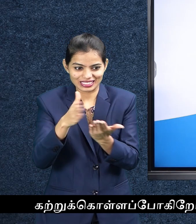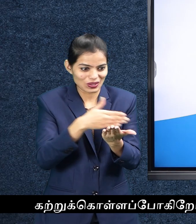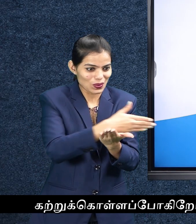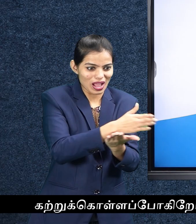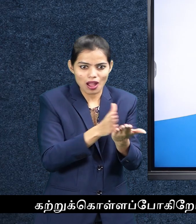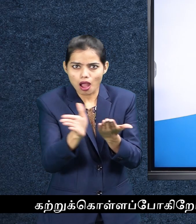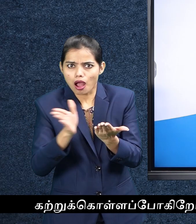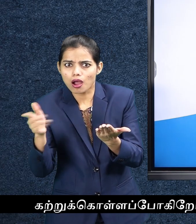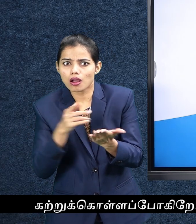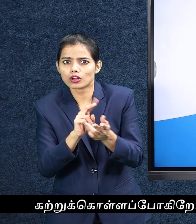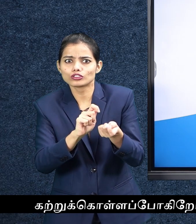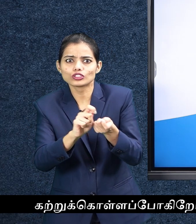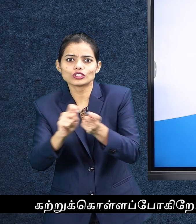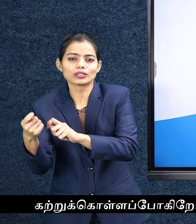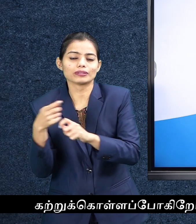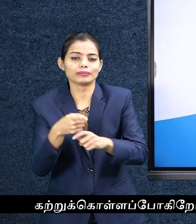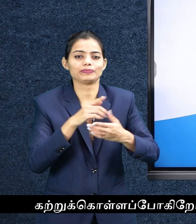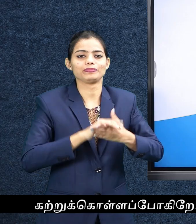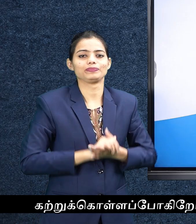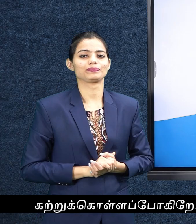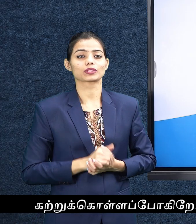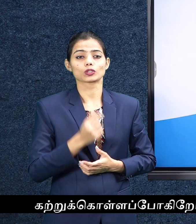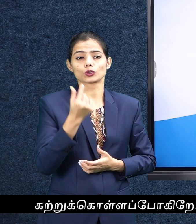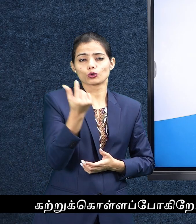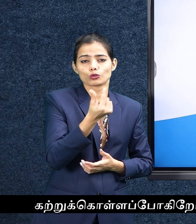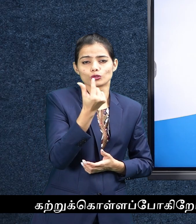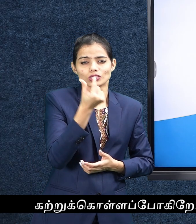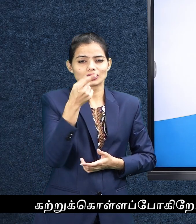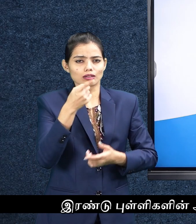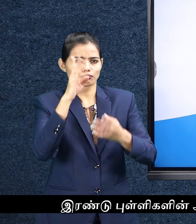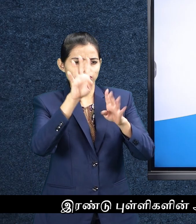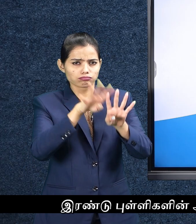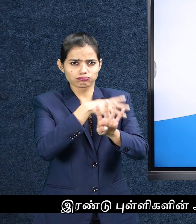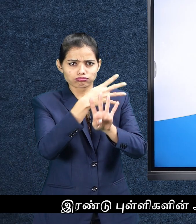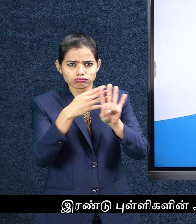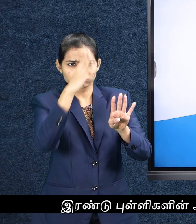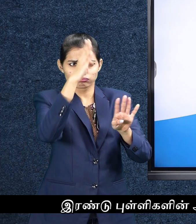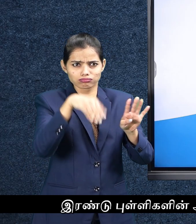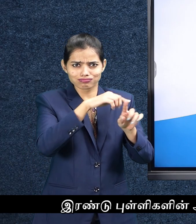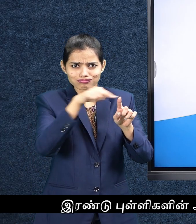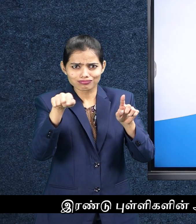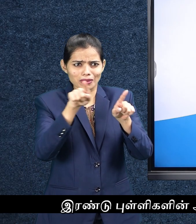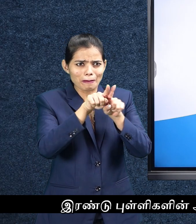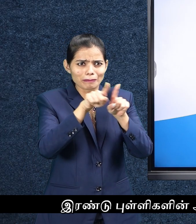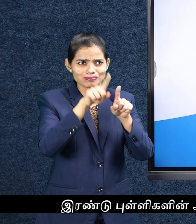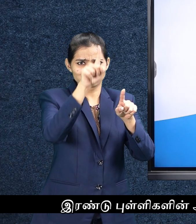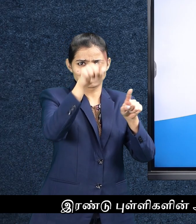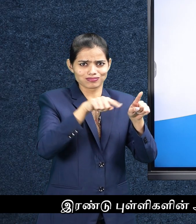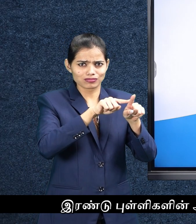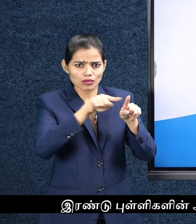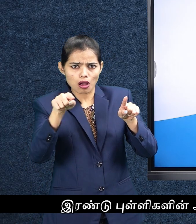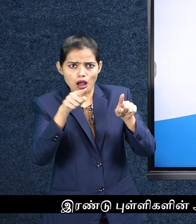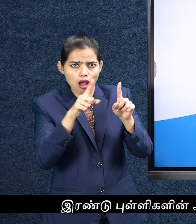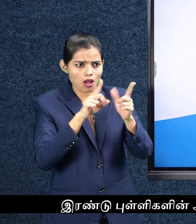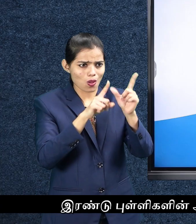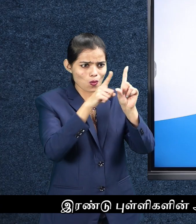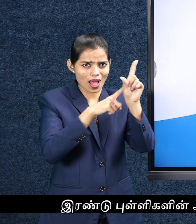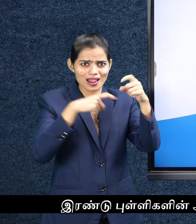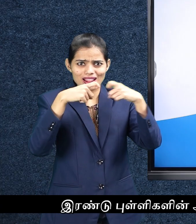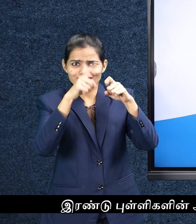இந்த அன்றாட சவால்களை தீர்க்க உதவும். இரண்டு புள்ளிகளின் ஆயத்தொலைவுகளை பயன்படுத்துவதன்